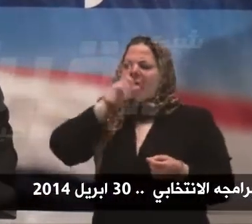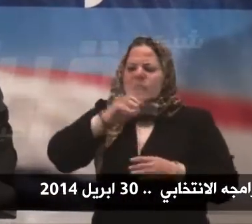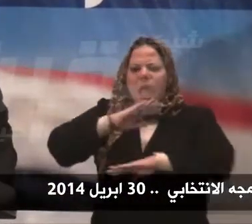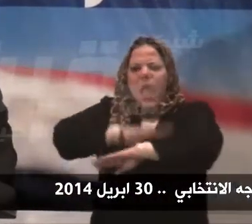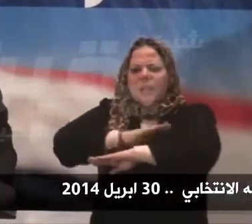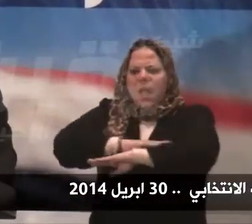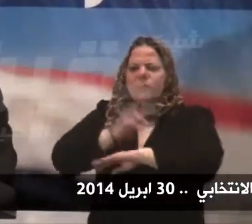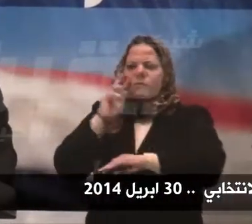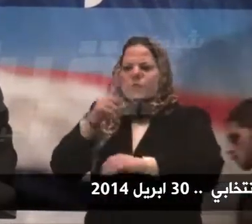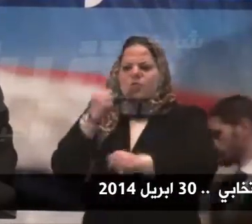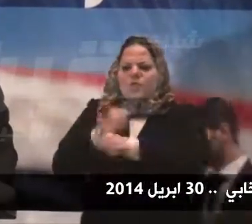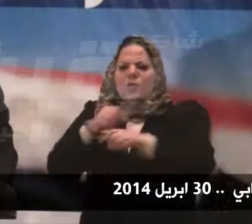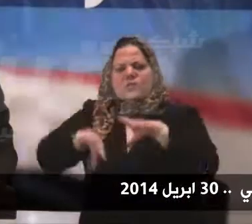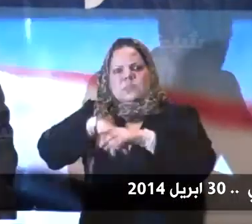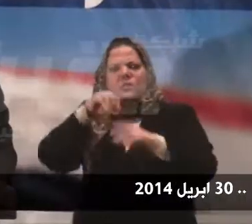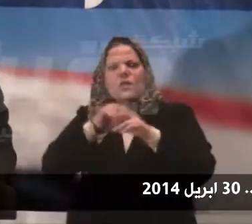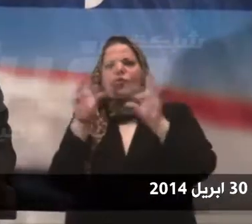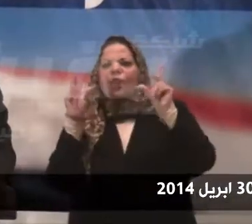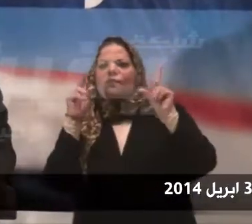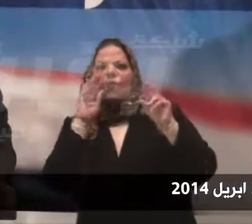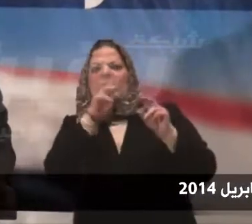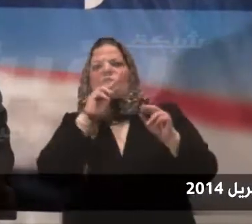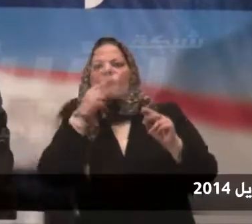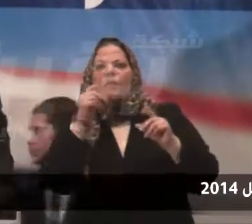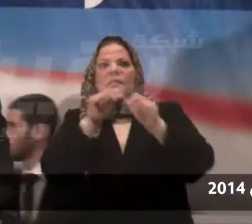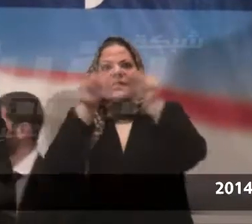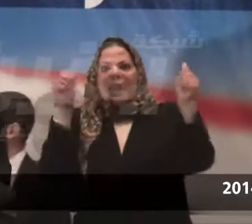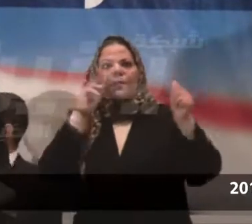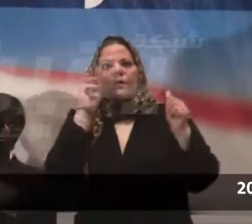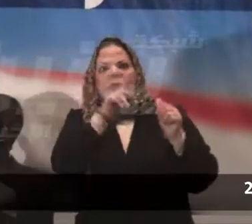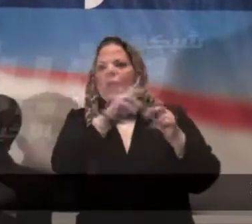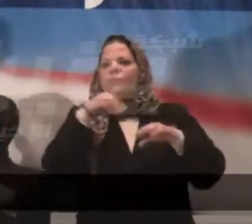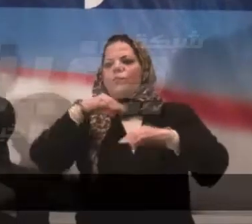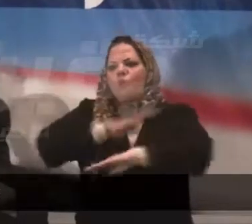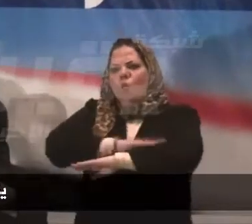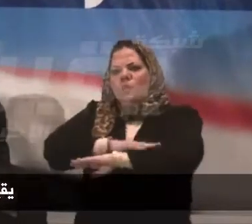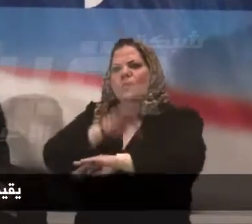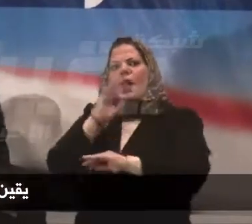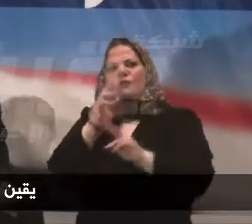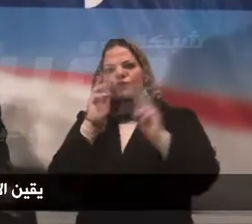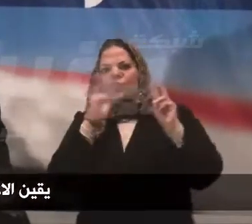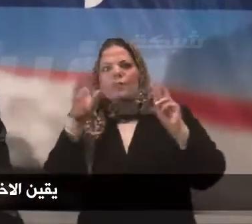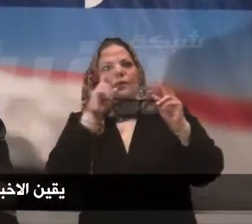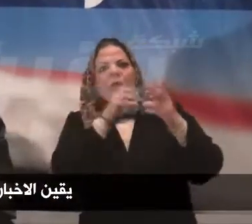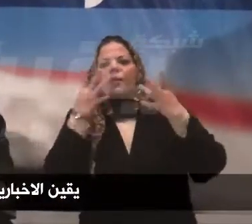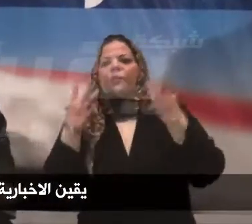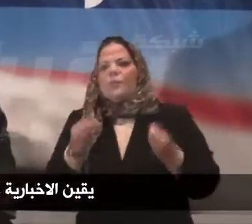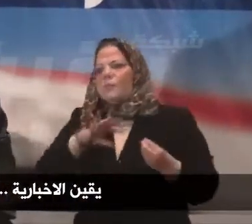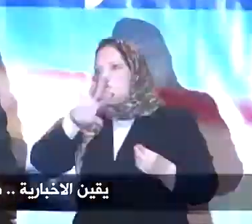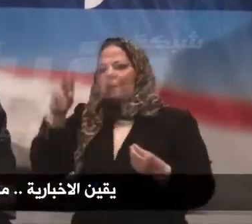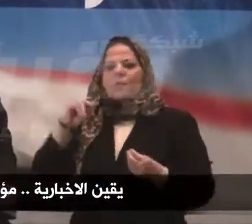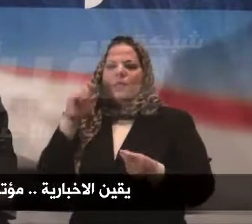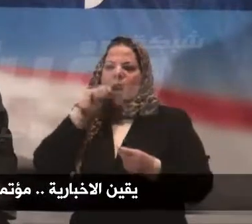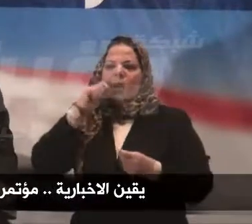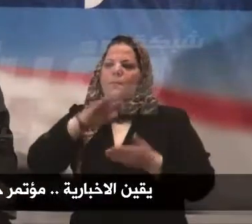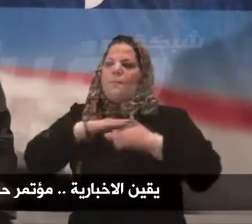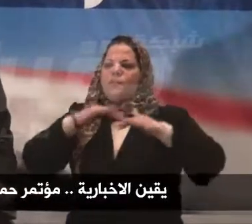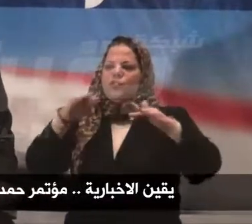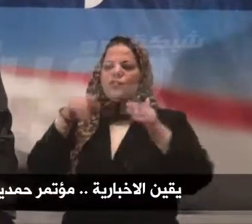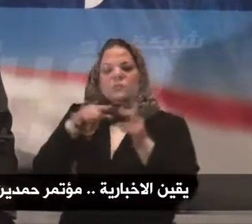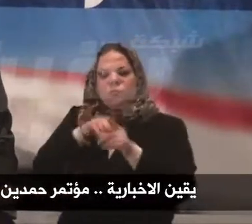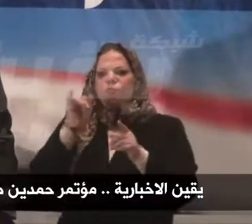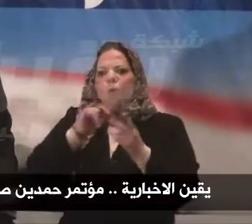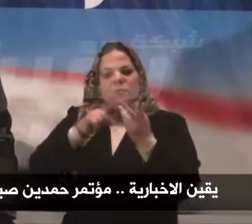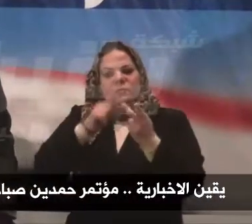والأدب وصناعة السينما وثقافة المواطنة. وأعتقد أن لدينا مزيد من التفاصيل فيما يتعلق بهذا المحور